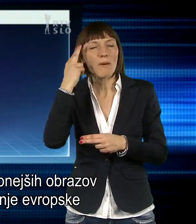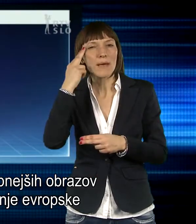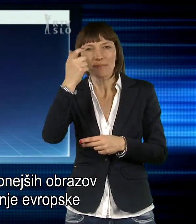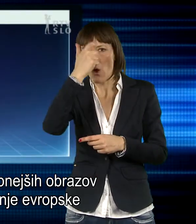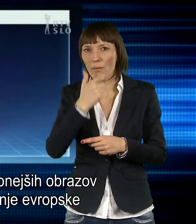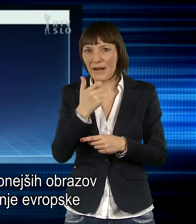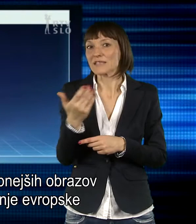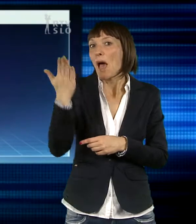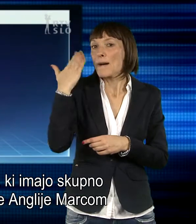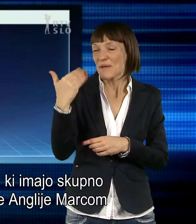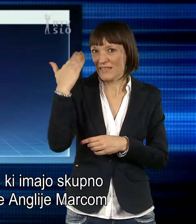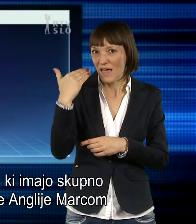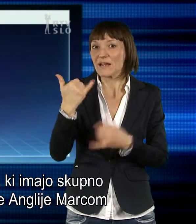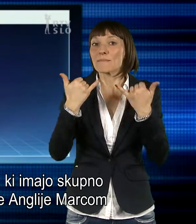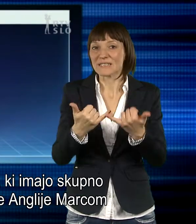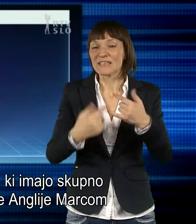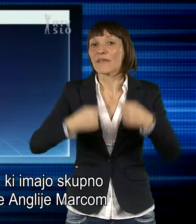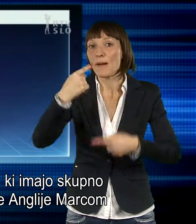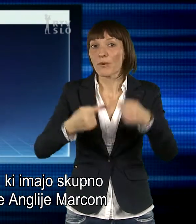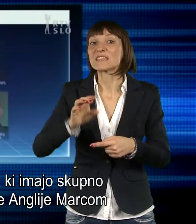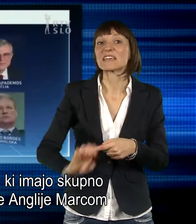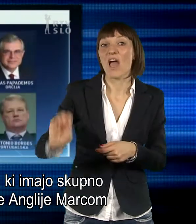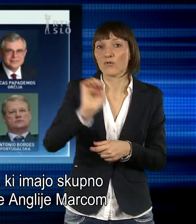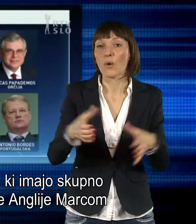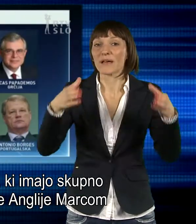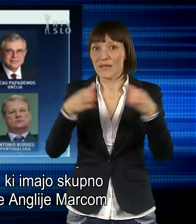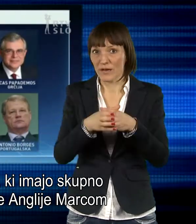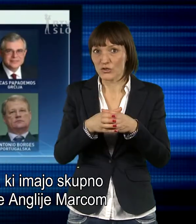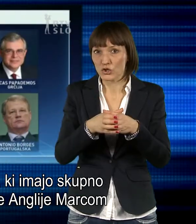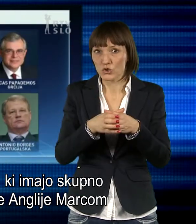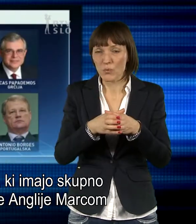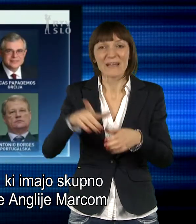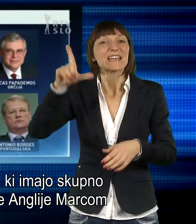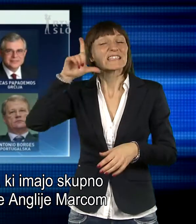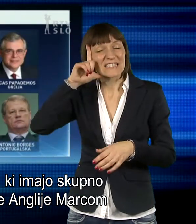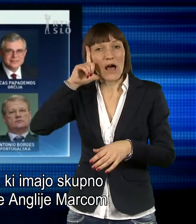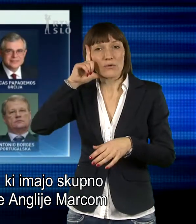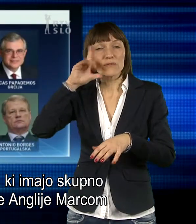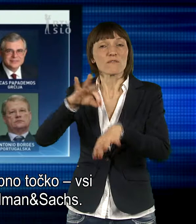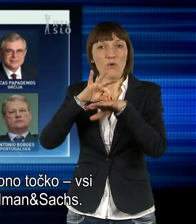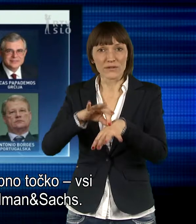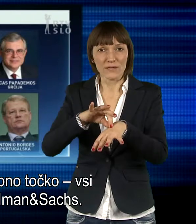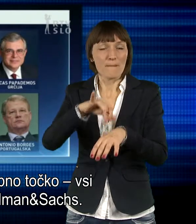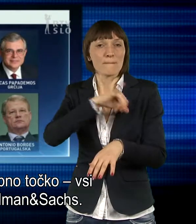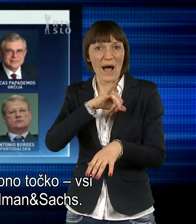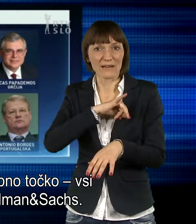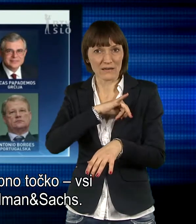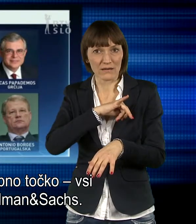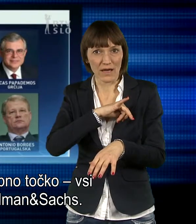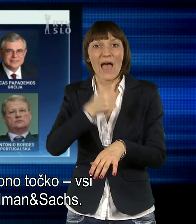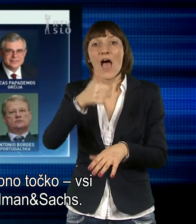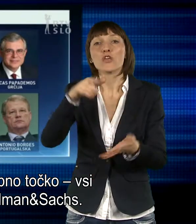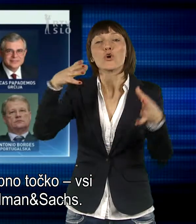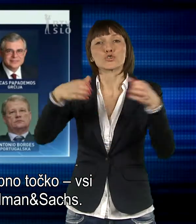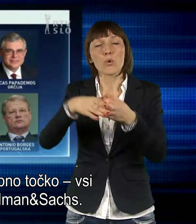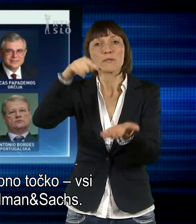pretekle in sedanje evropske ekonomske politike, ki imajo skupaj z guvernerjem banke Anglije Markom Carneyjem eno skupno